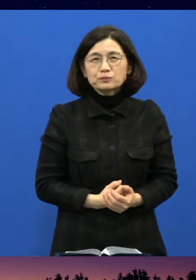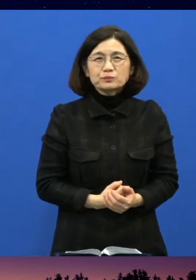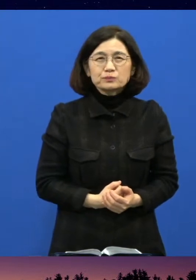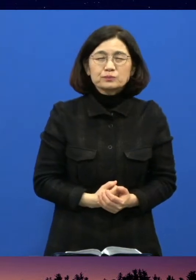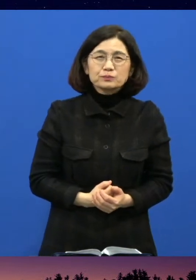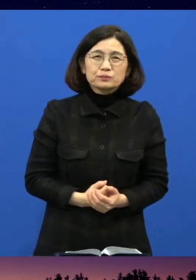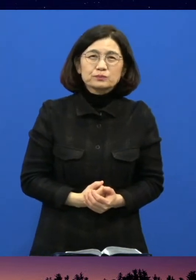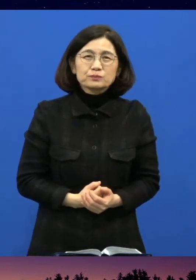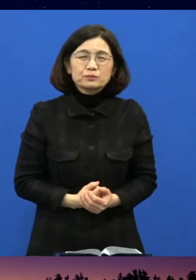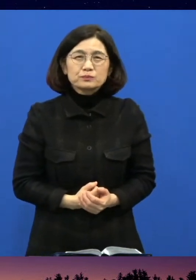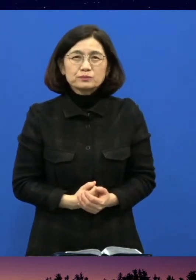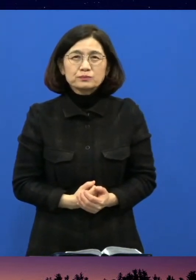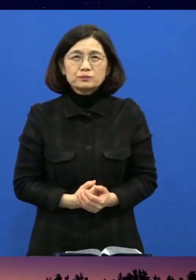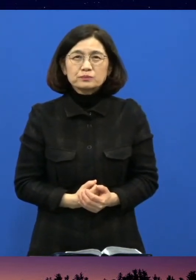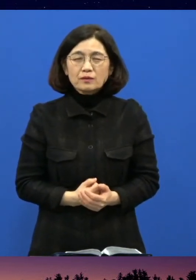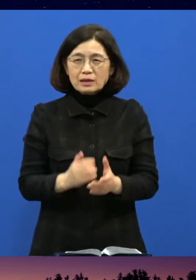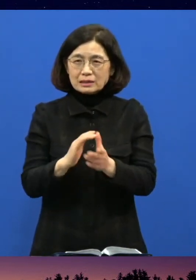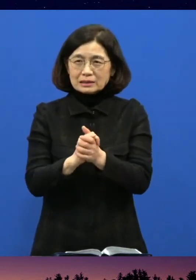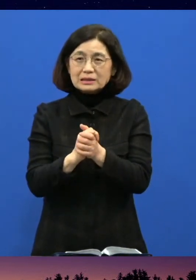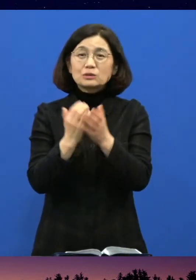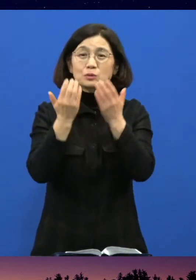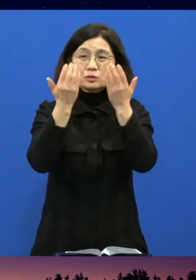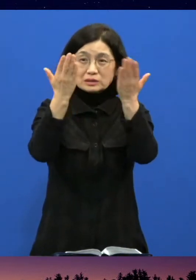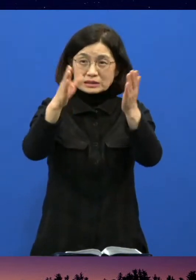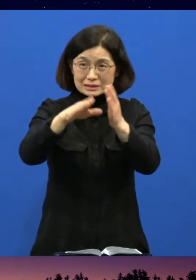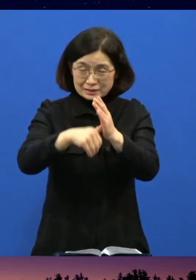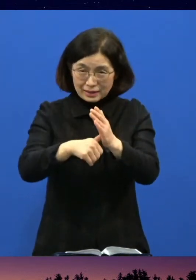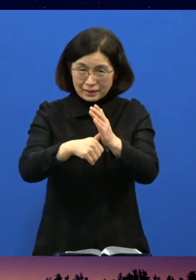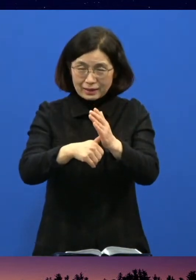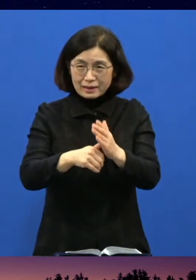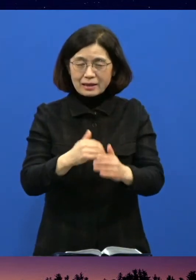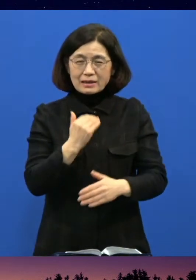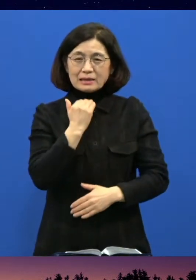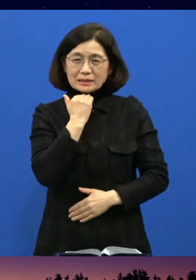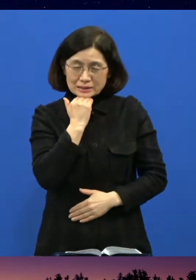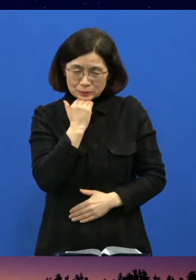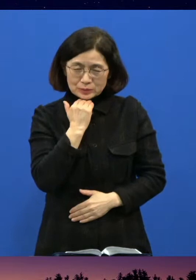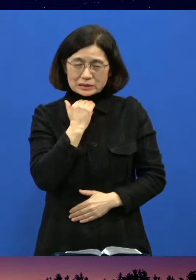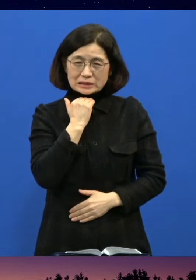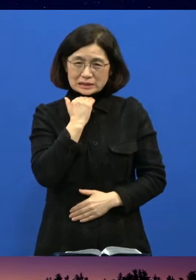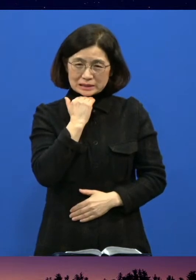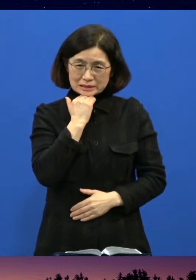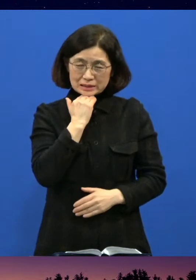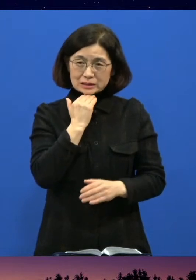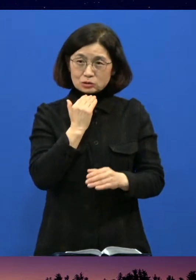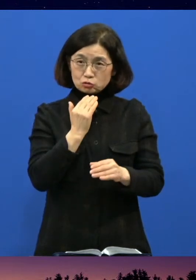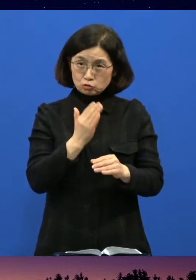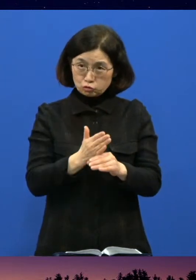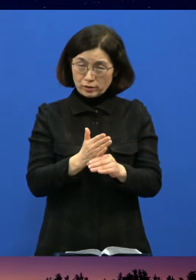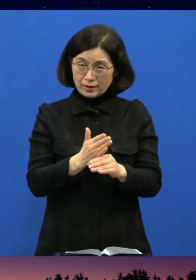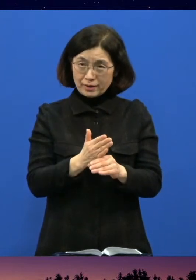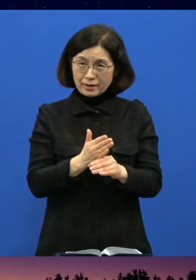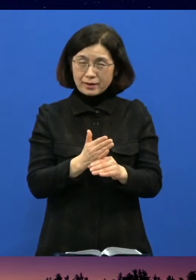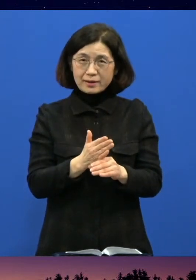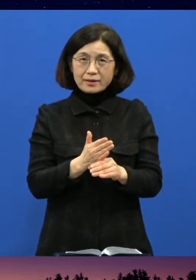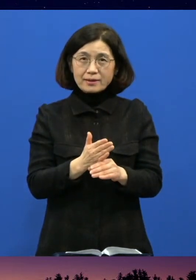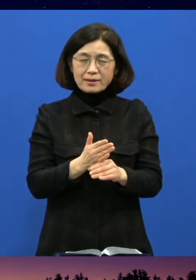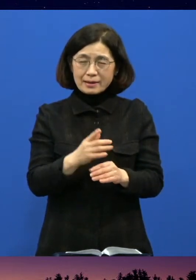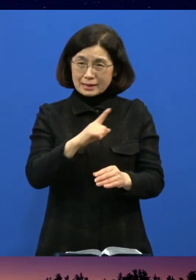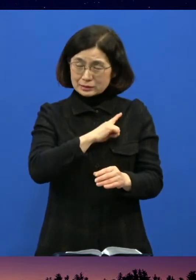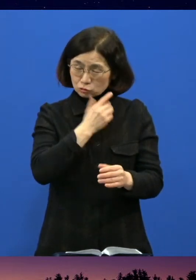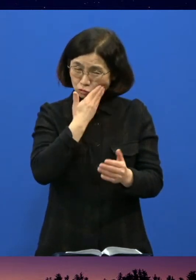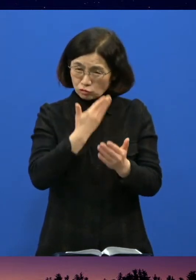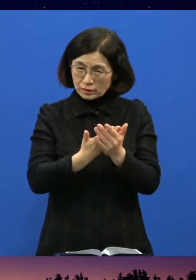그래서 그런 기도를 할 때 기다리고 기다리는 가운데 매우 중요한 것은